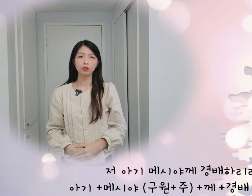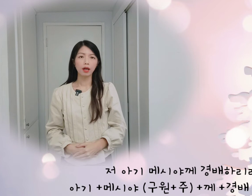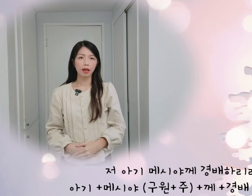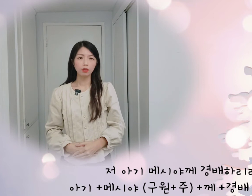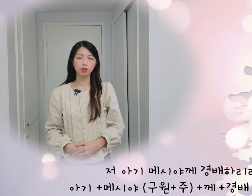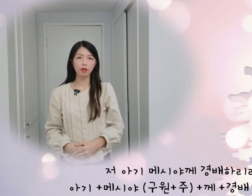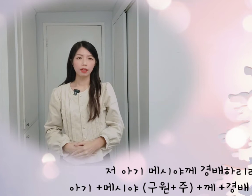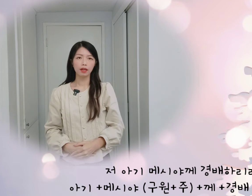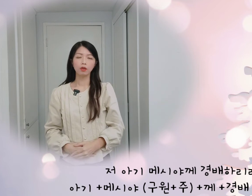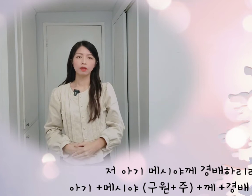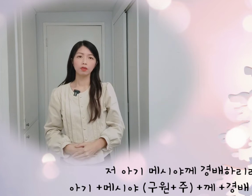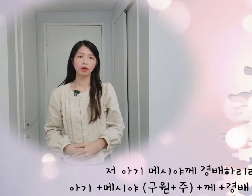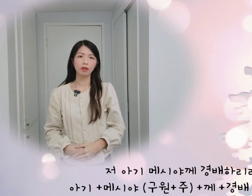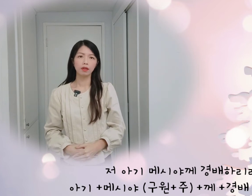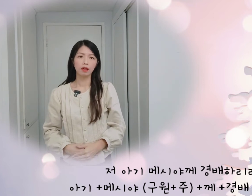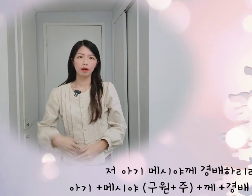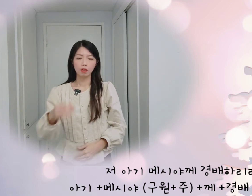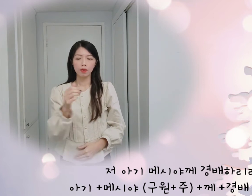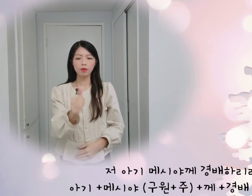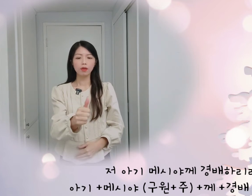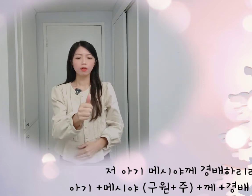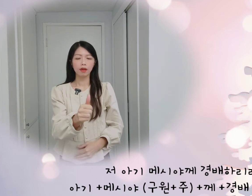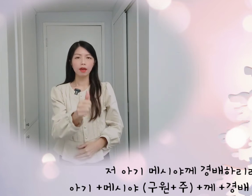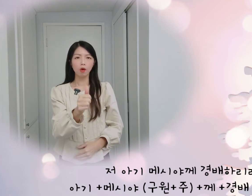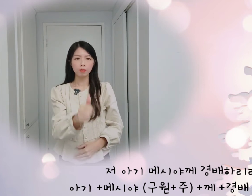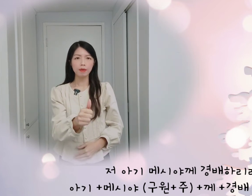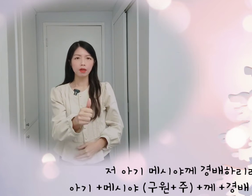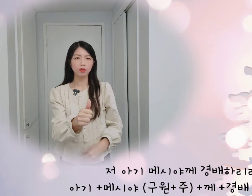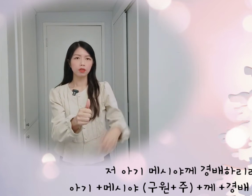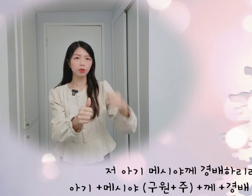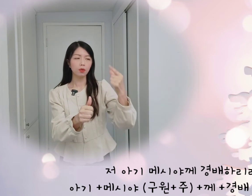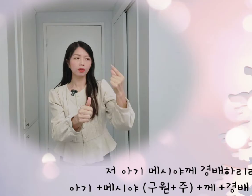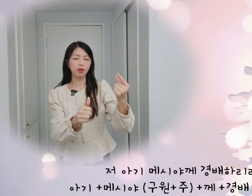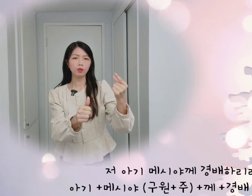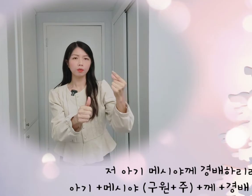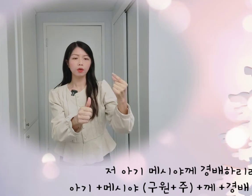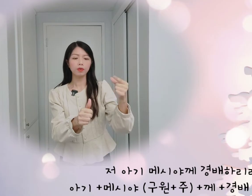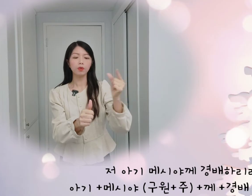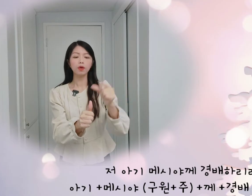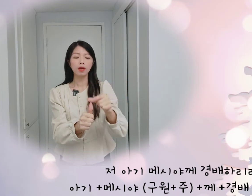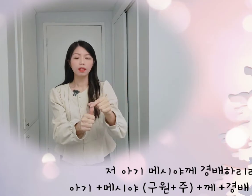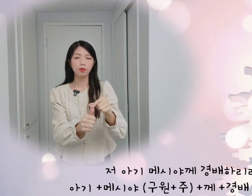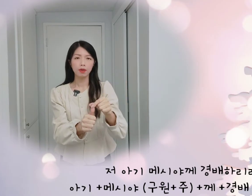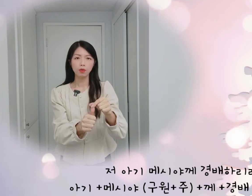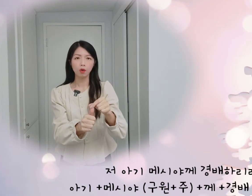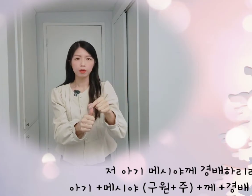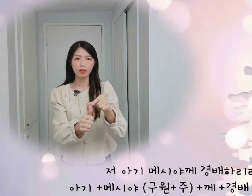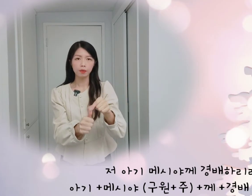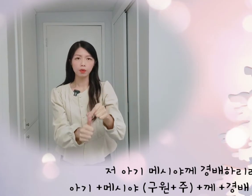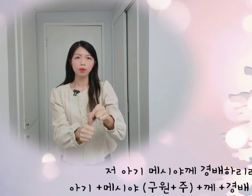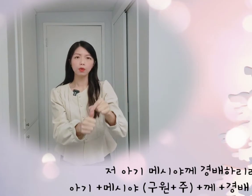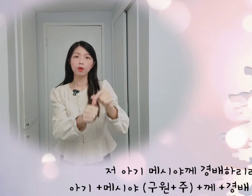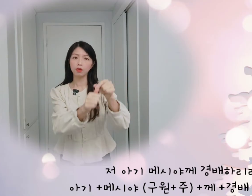일단 구하다, 구원하다 이런 뜻의 수어는 왼손은 이렇게 엄지만 세워주시고 다른 손 엄지검지로 이 왼손의